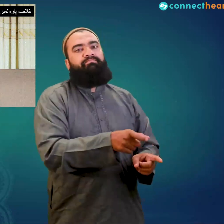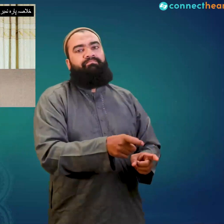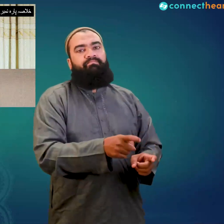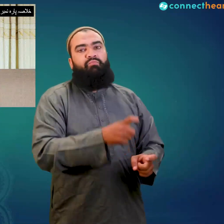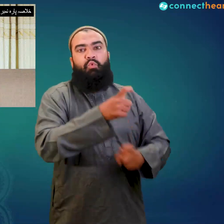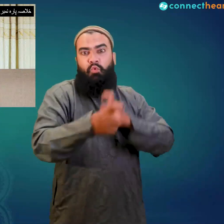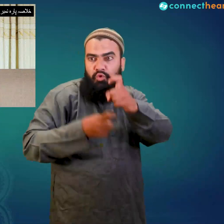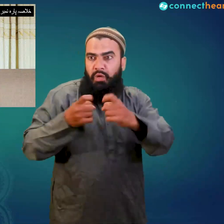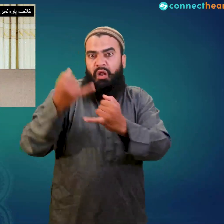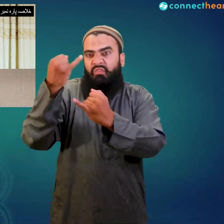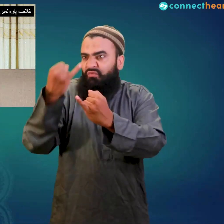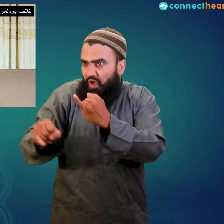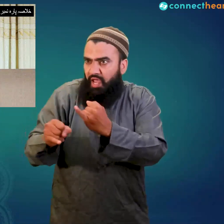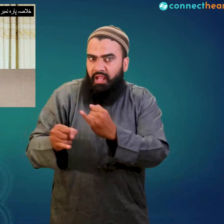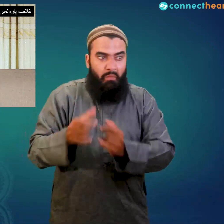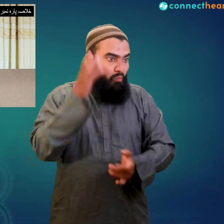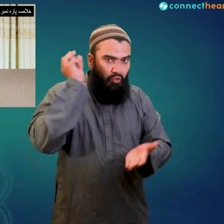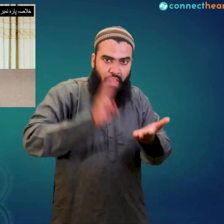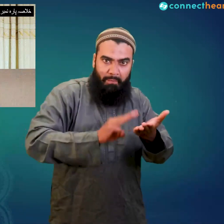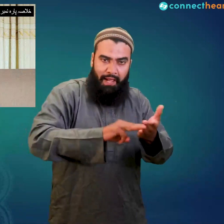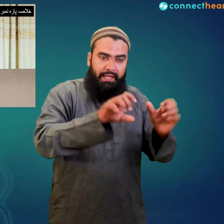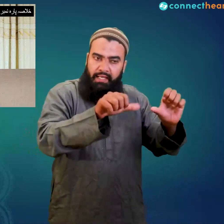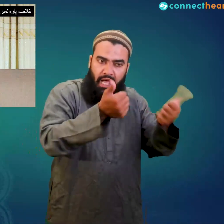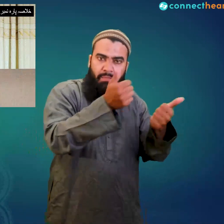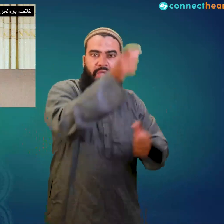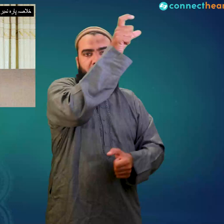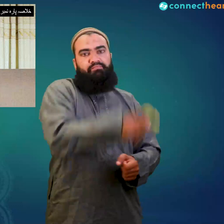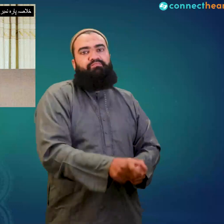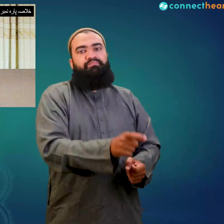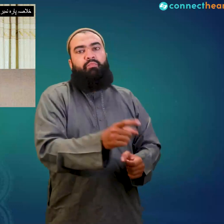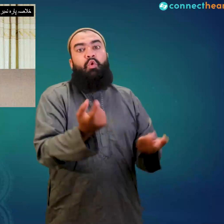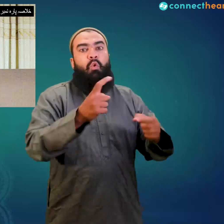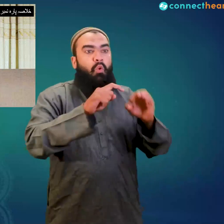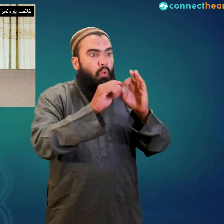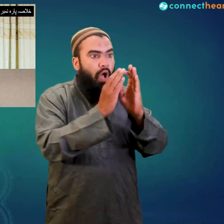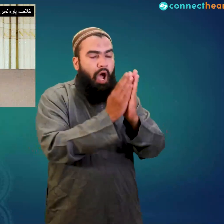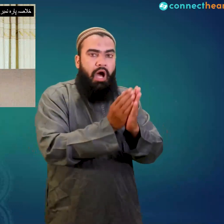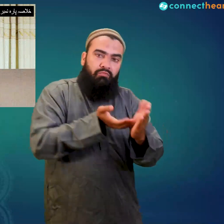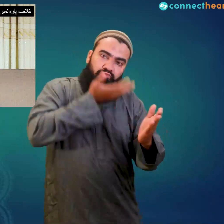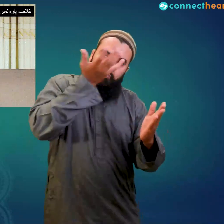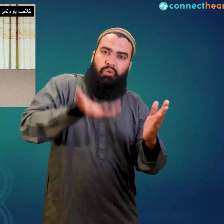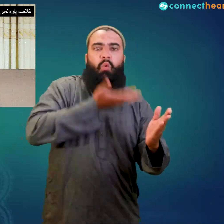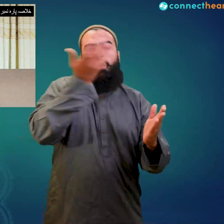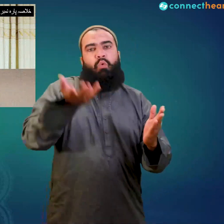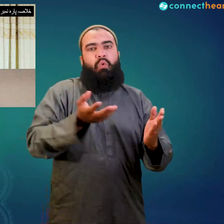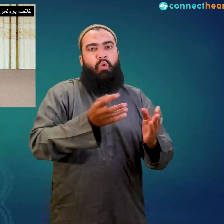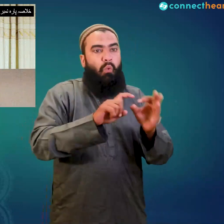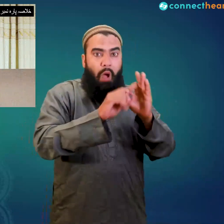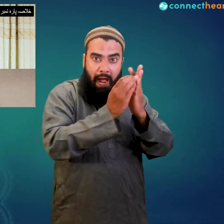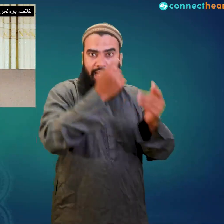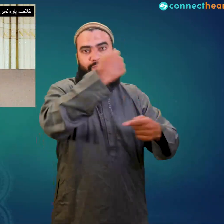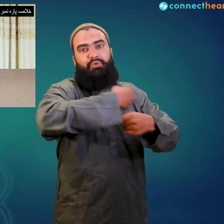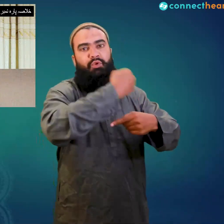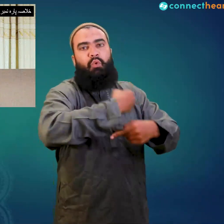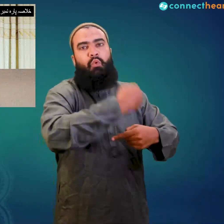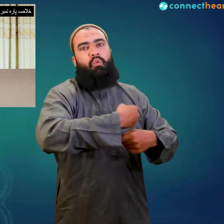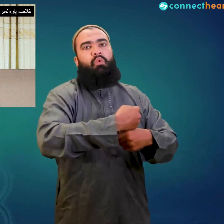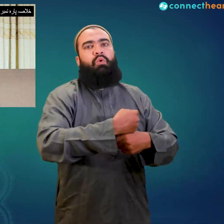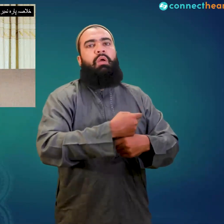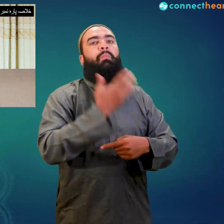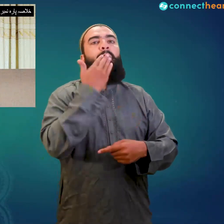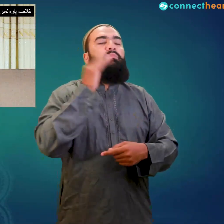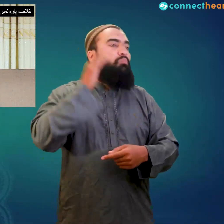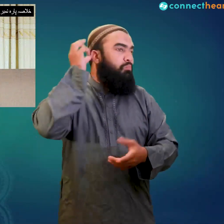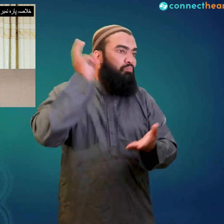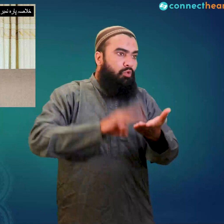گے اور ان کو مغلوب کر دیں گے، خود غالب ہو جائیں گے۔ وَأَنْتُمُ الْأَعْلَوْنَ إِن كُنتُم مُؤْمِنِينَ۔